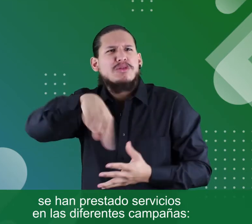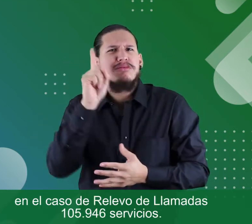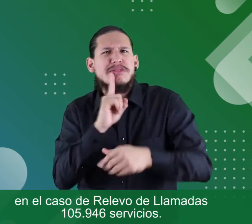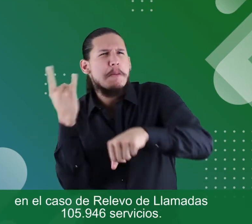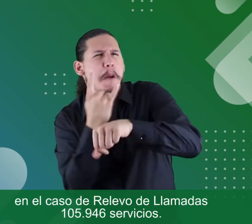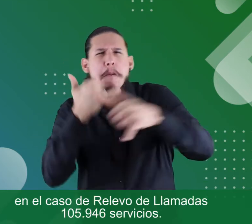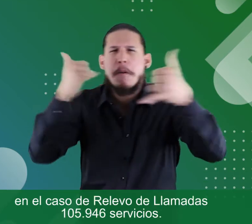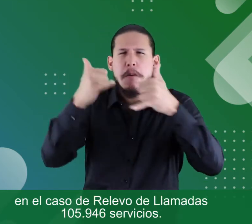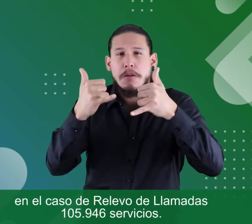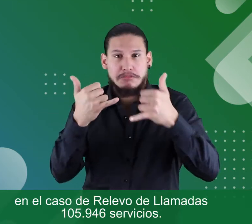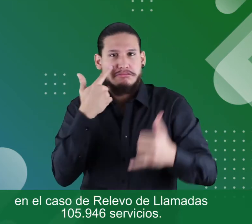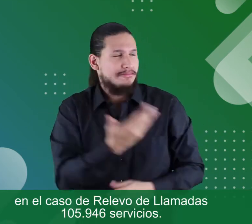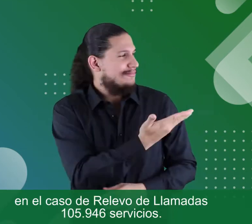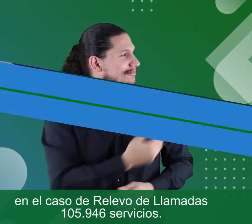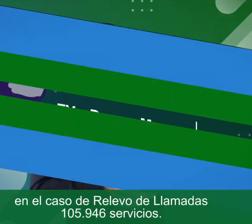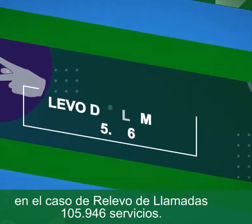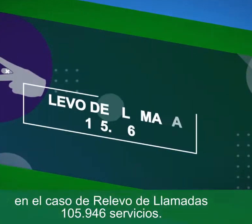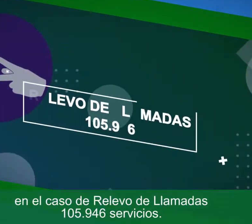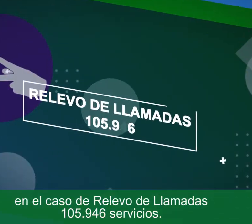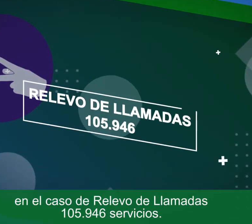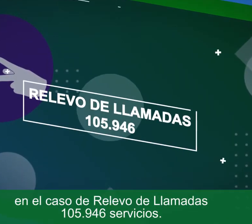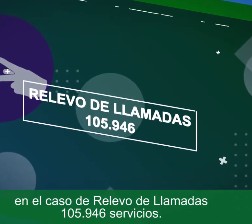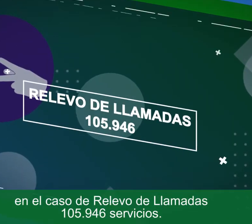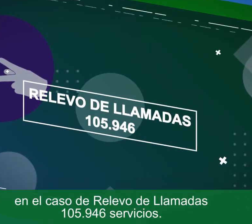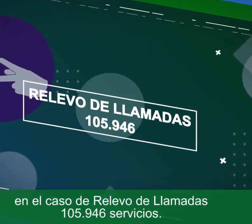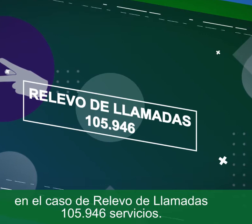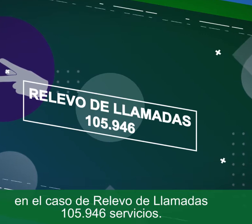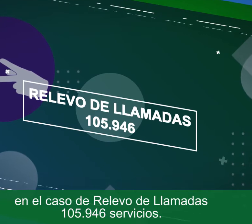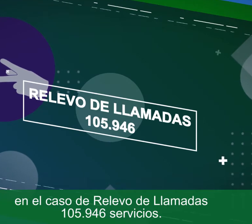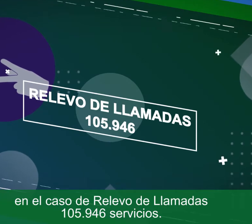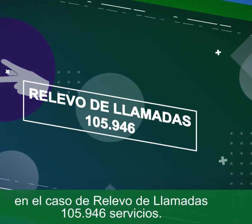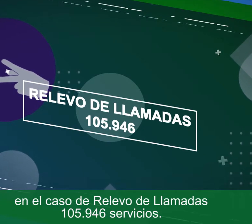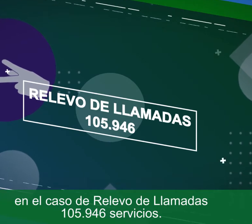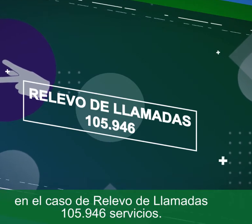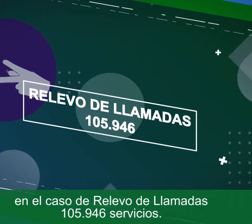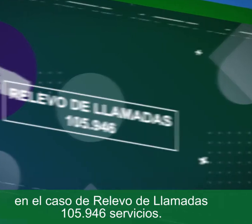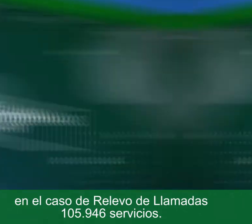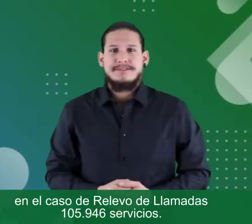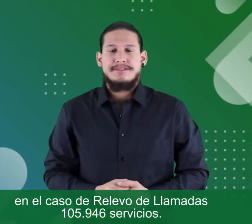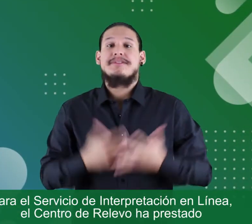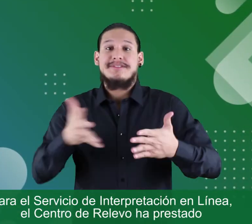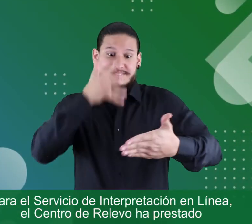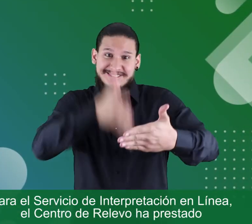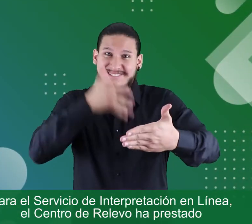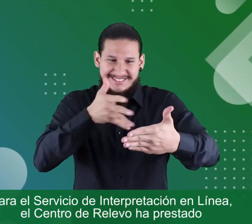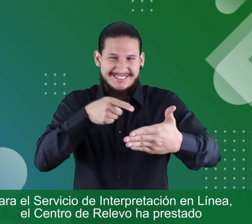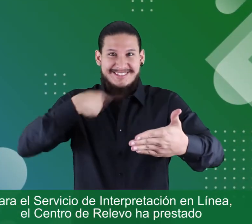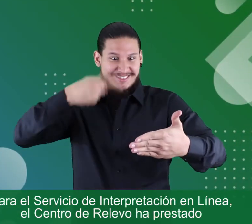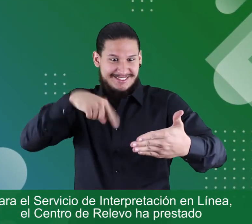En el caso de Relevo de Llamadas, 105.946 servicios. Para el servicio de